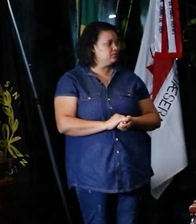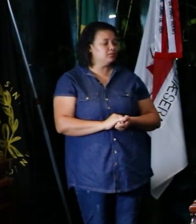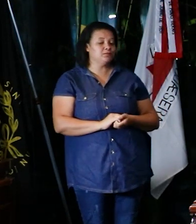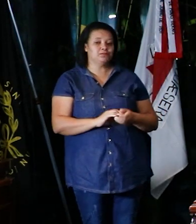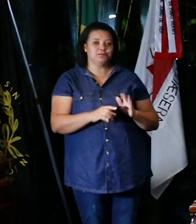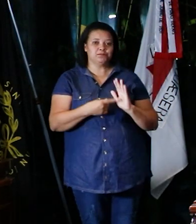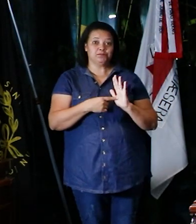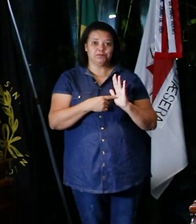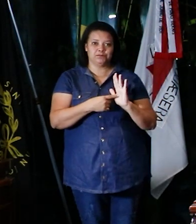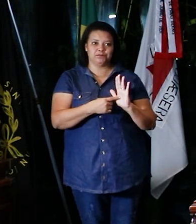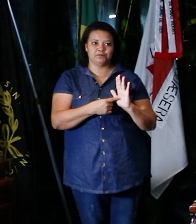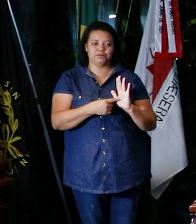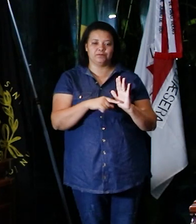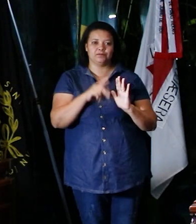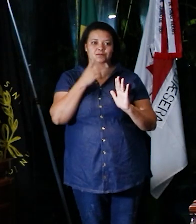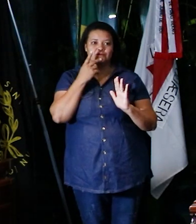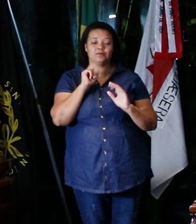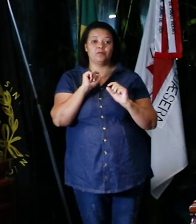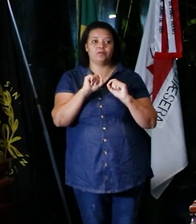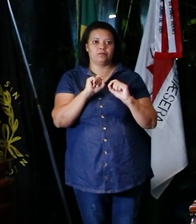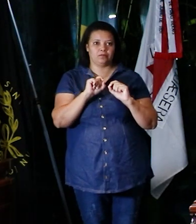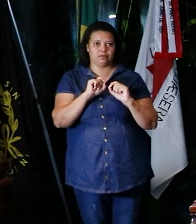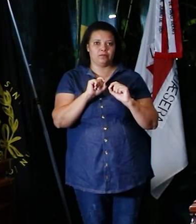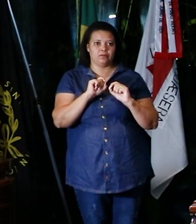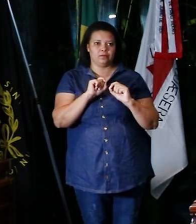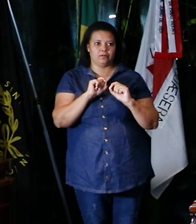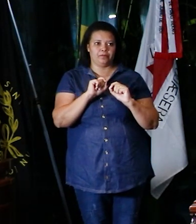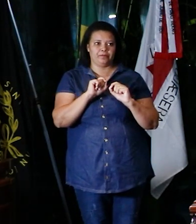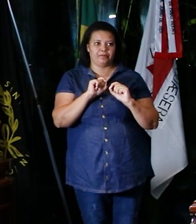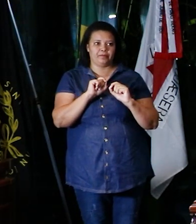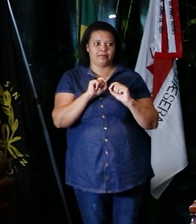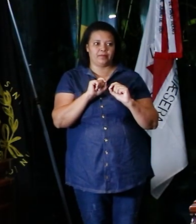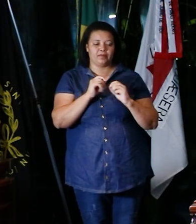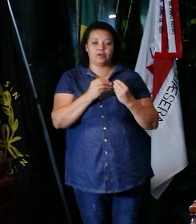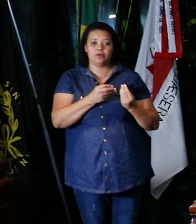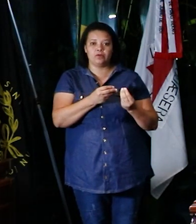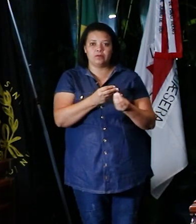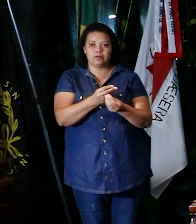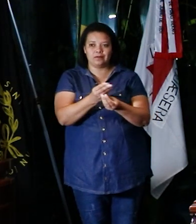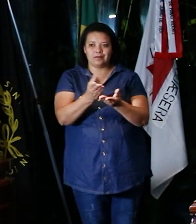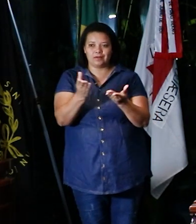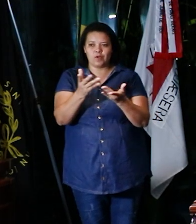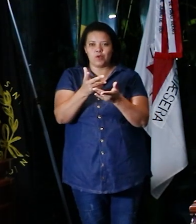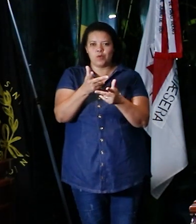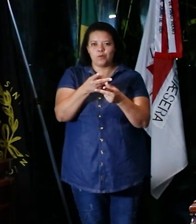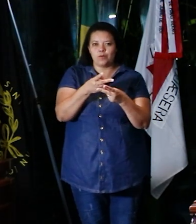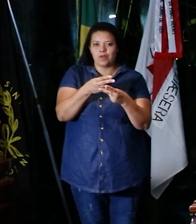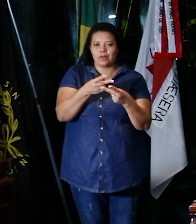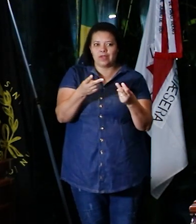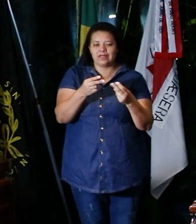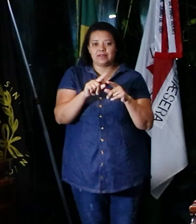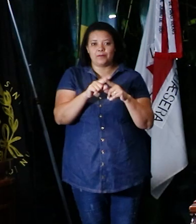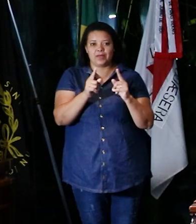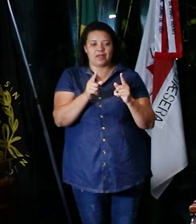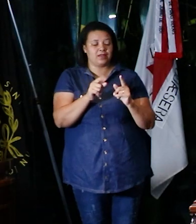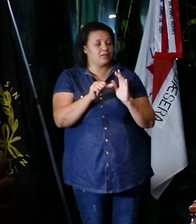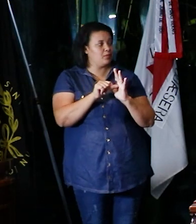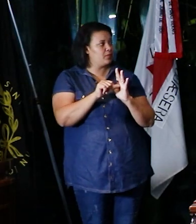O que é? Eu pensei... Eu trouxe um material para distribuir para vocês, mas essa